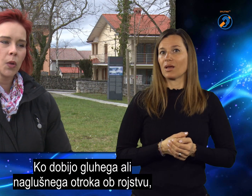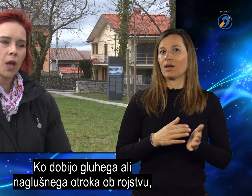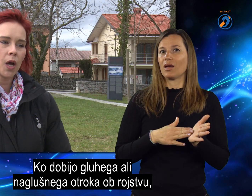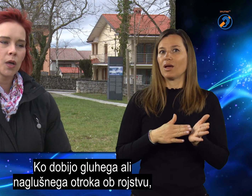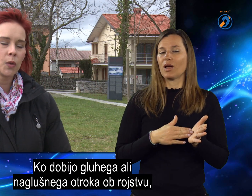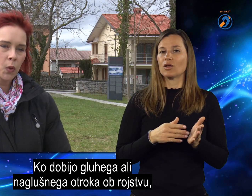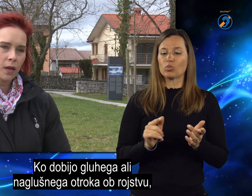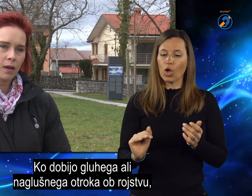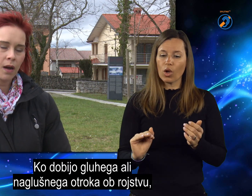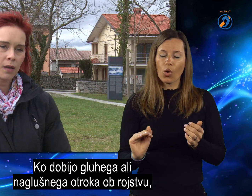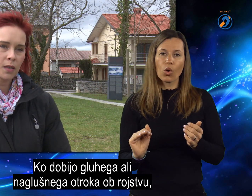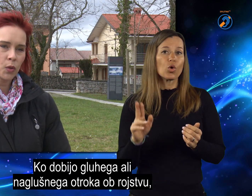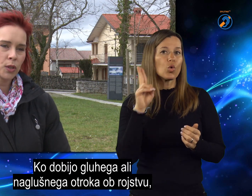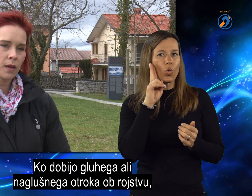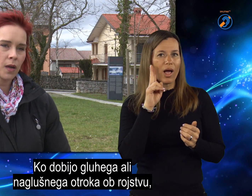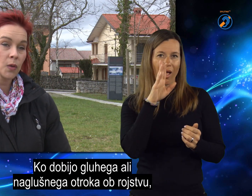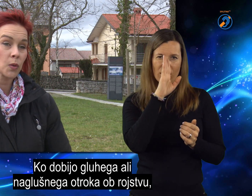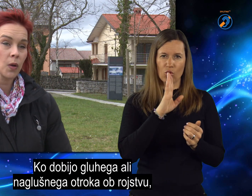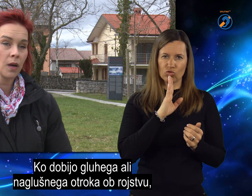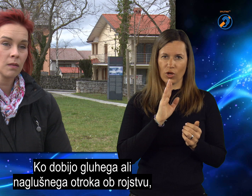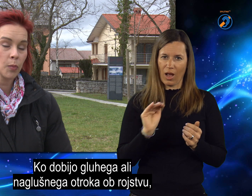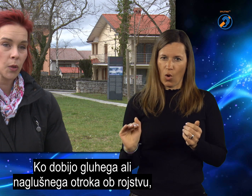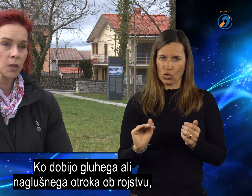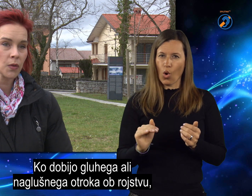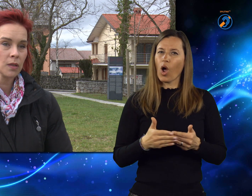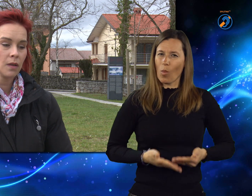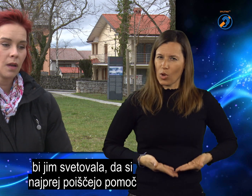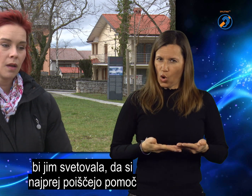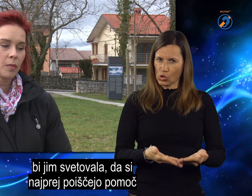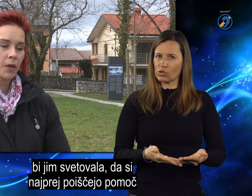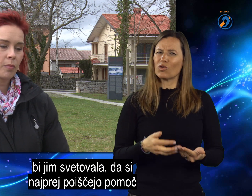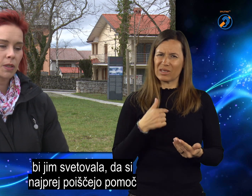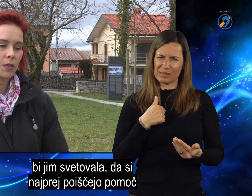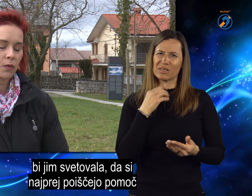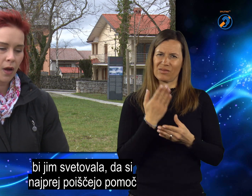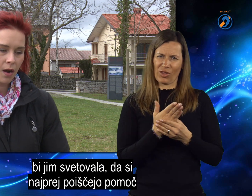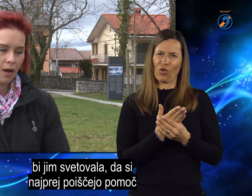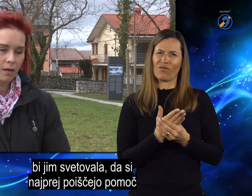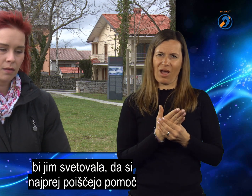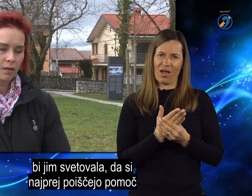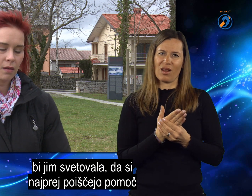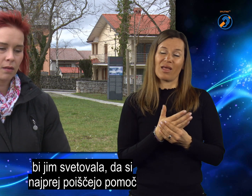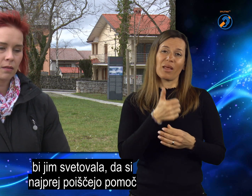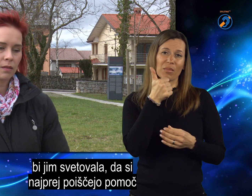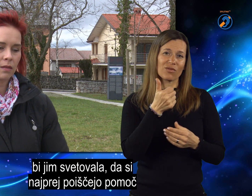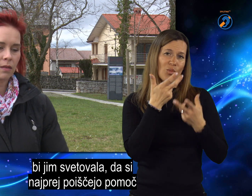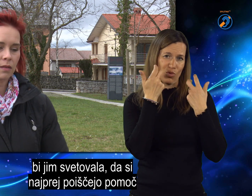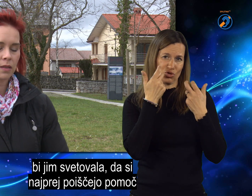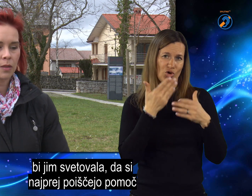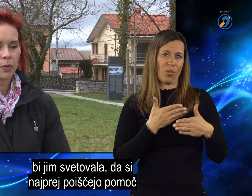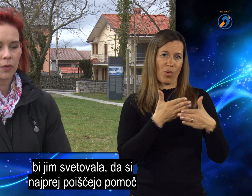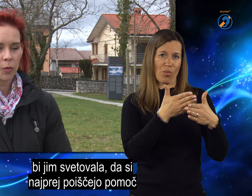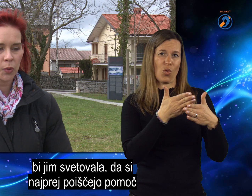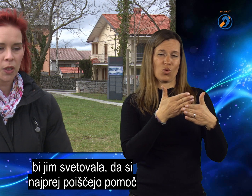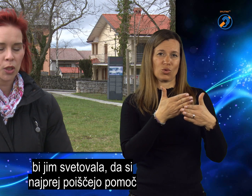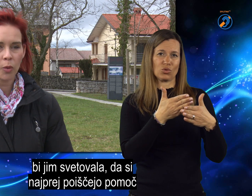Ko dobijo gluhega ali naglušnega otroka ob rojstvu, bi jim svetovala, da